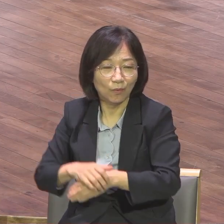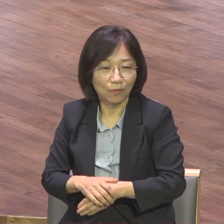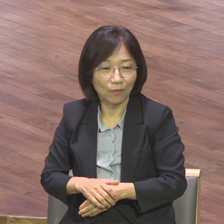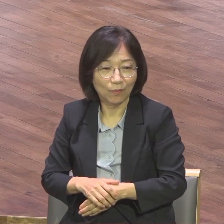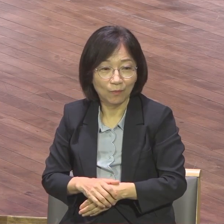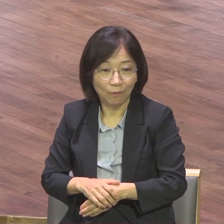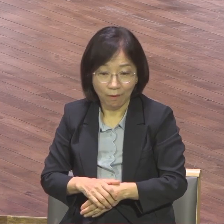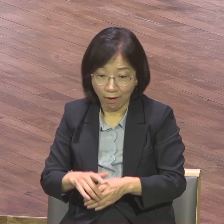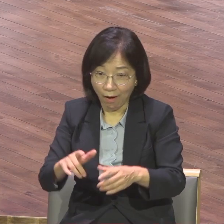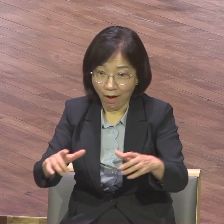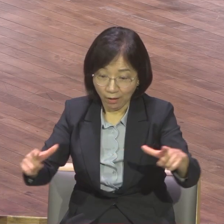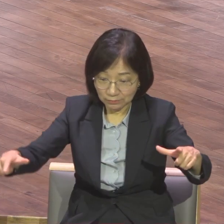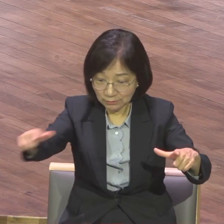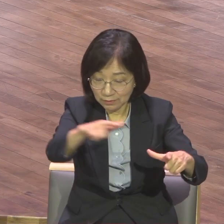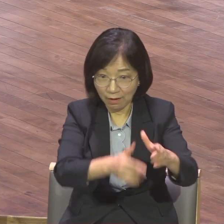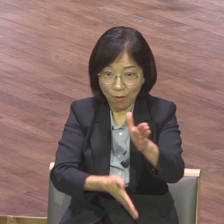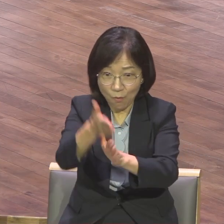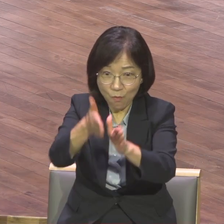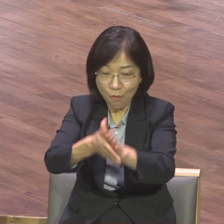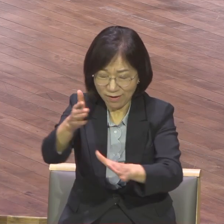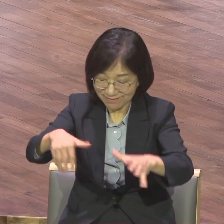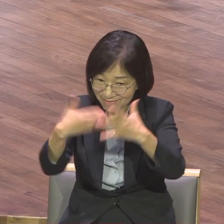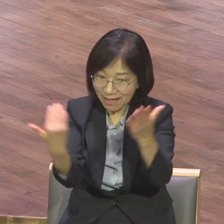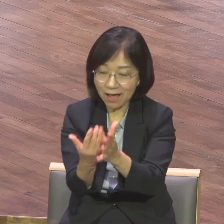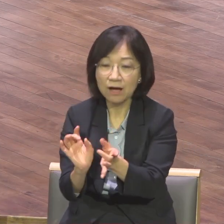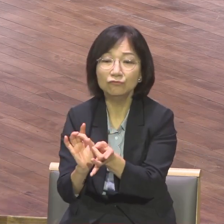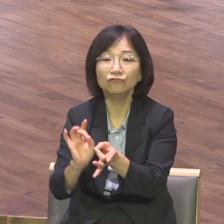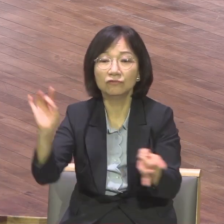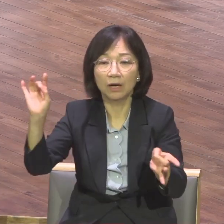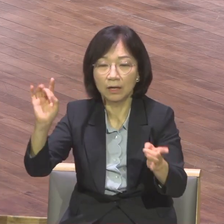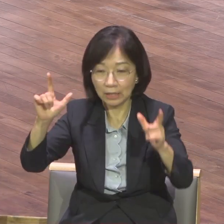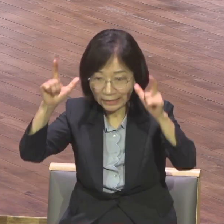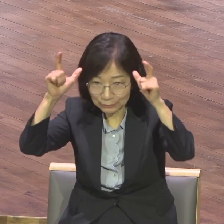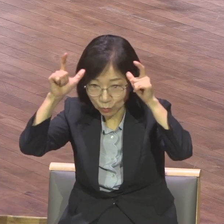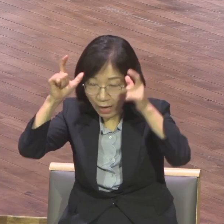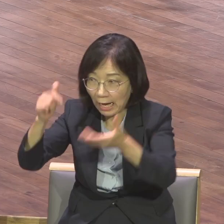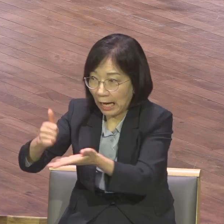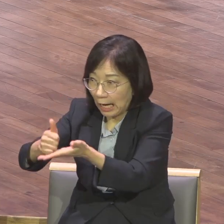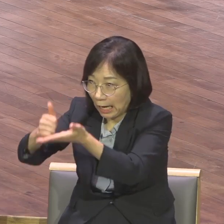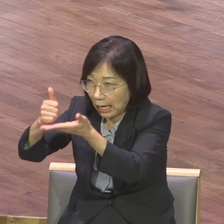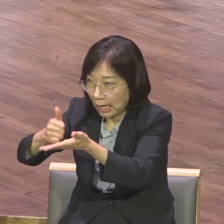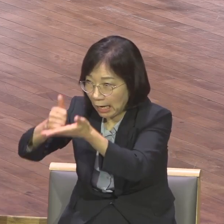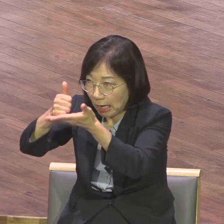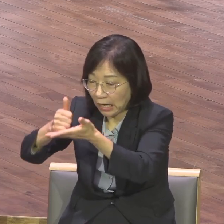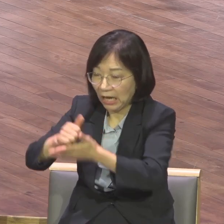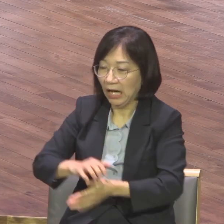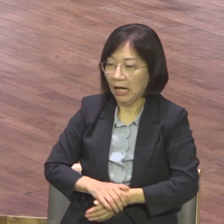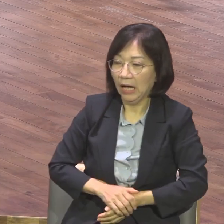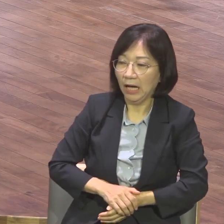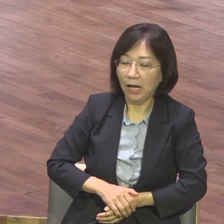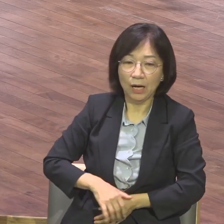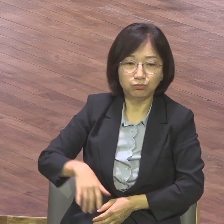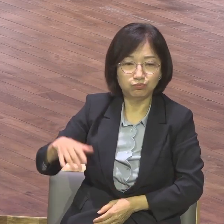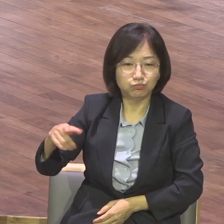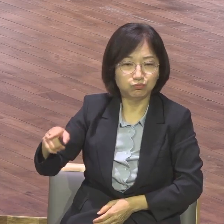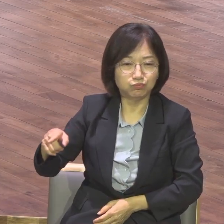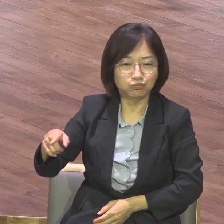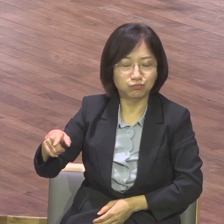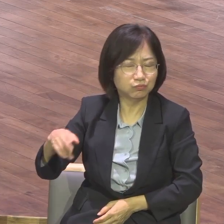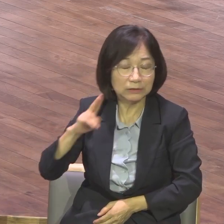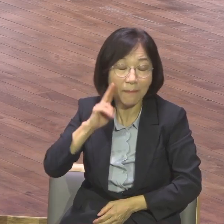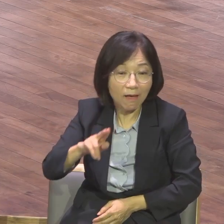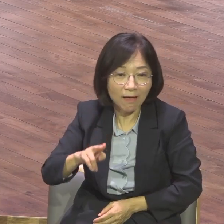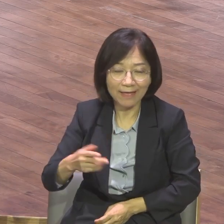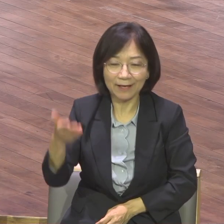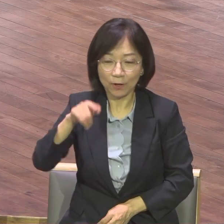이 도시 전체가 다 우상 도시예요. 우상. 우상이 막 발에 부딪힐 정도로. 그런데 그